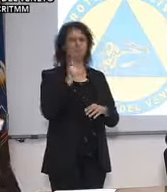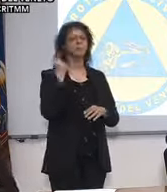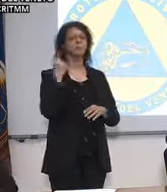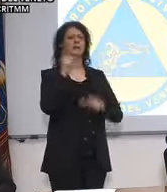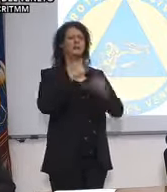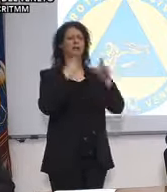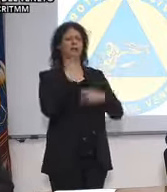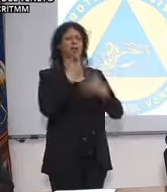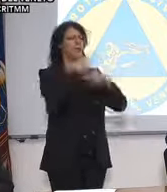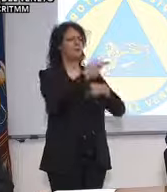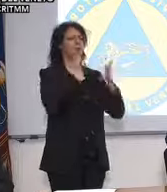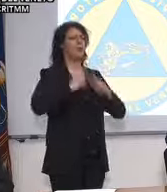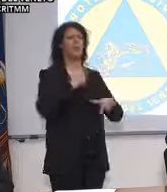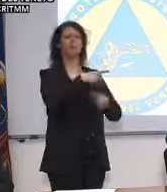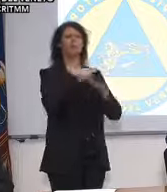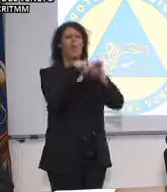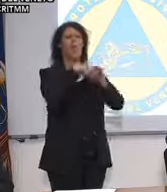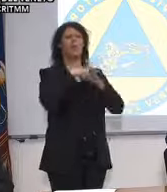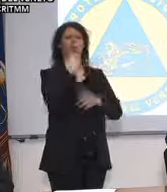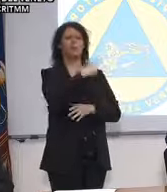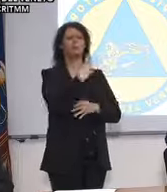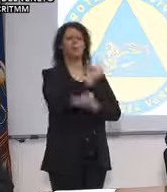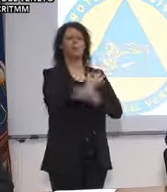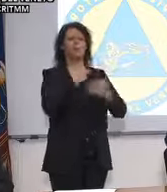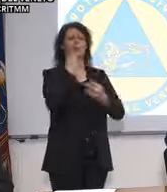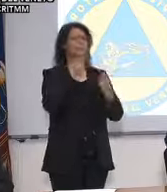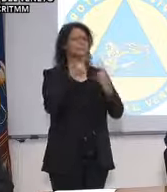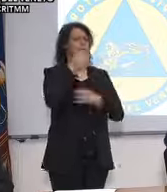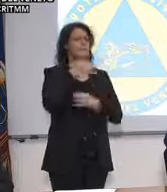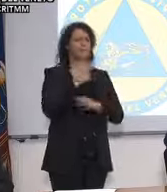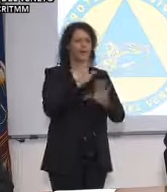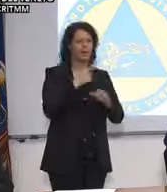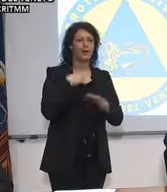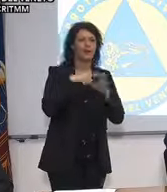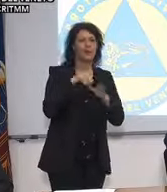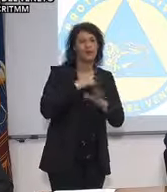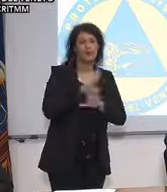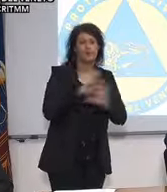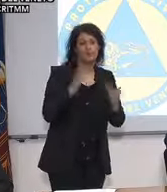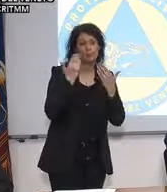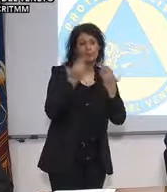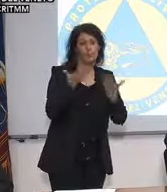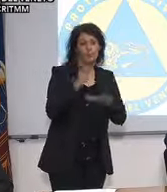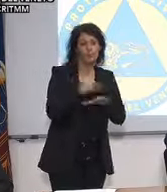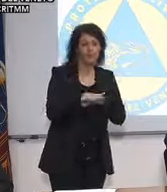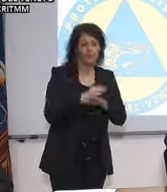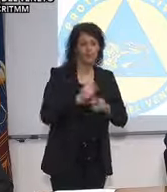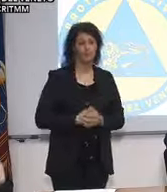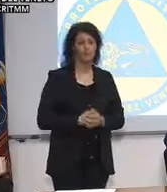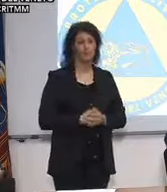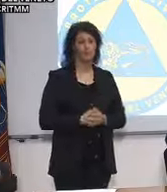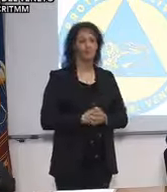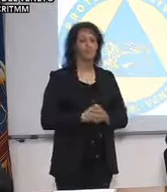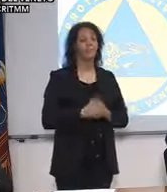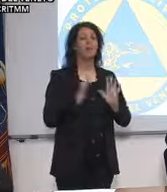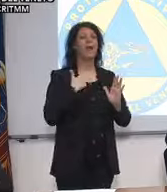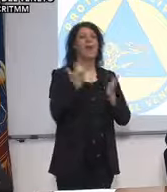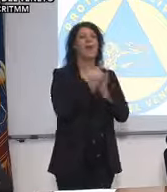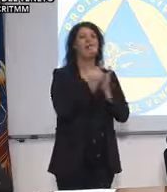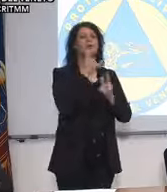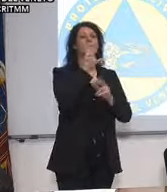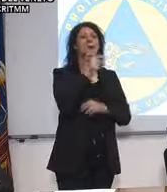morto purtroppo il mio cavallo. Ne avevo uno solo e poi ho sempre evitato di parlarne perché poi qualcuno non mi venga in mente che io